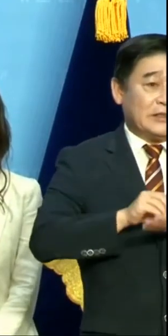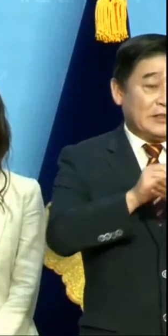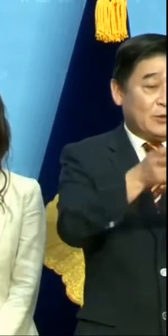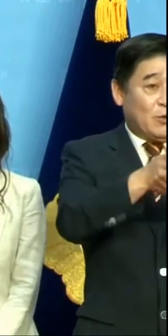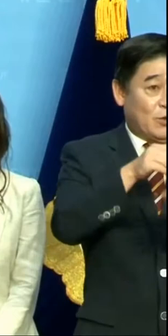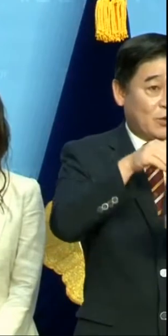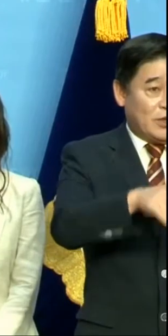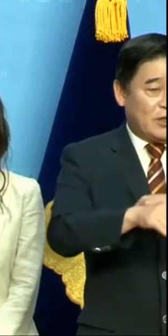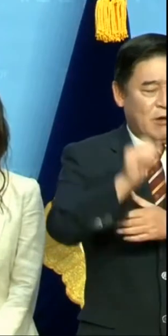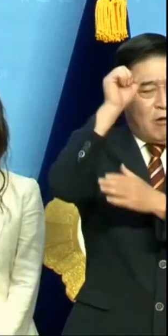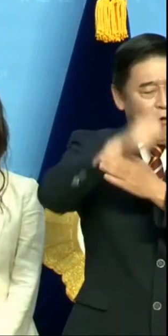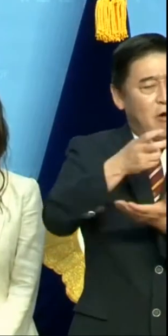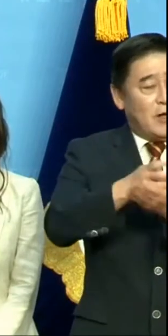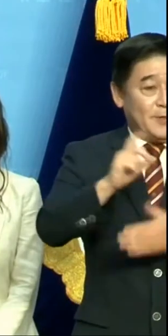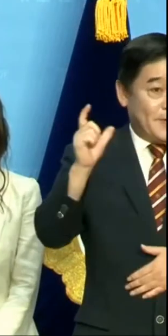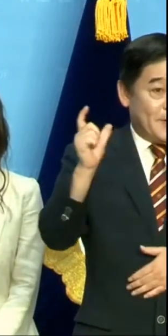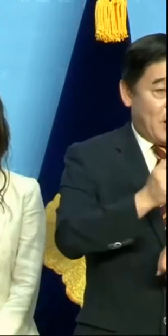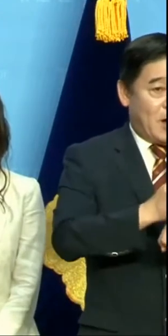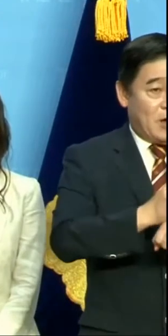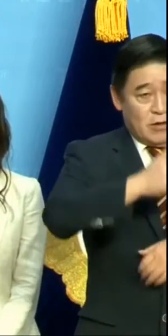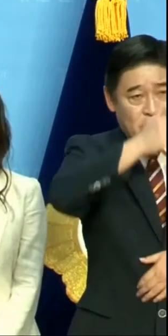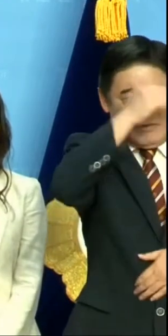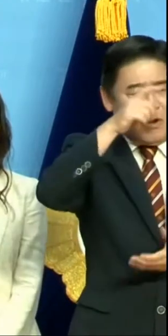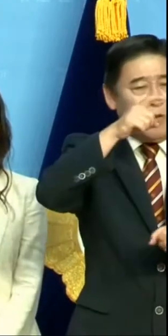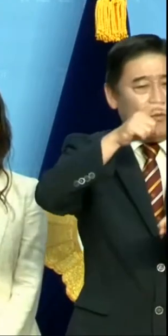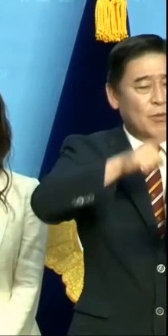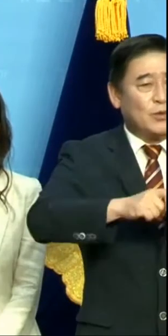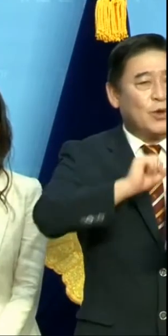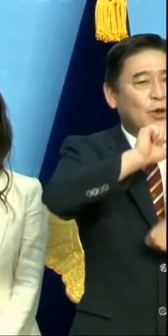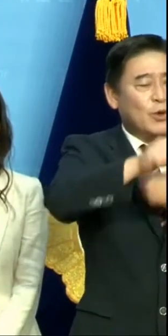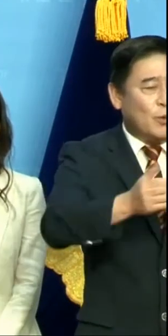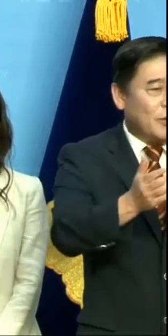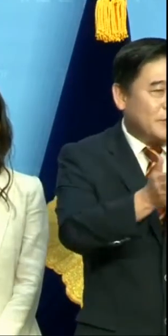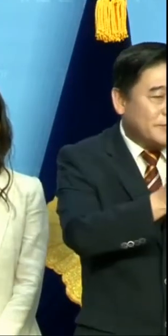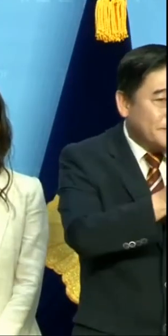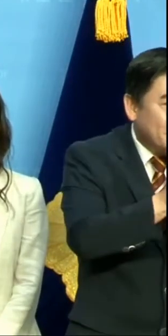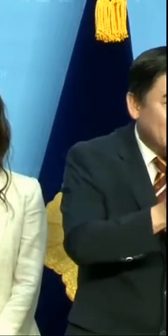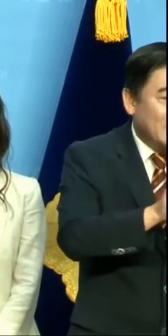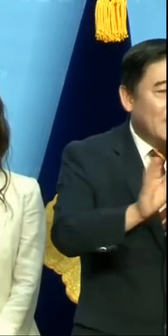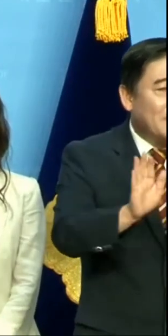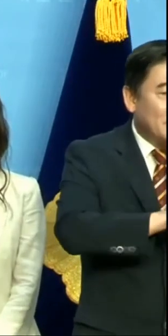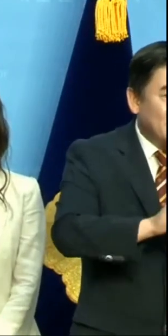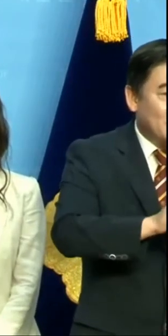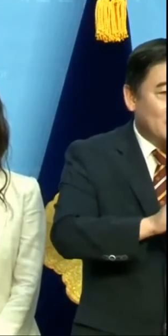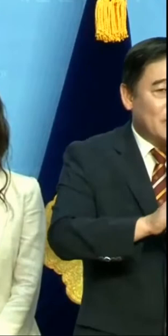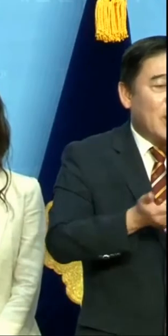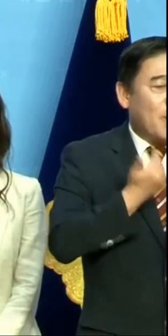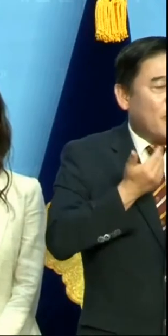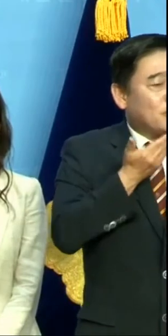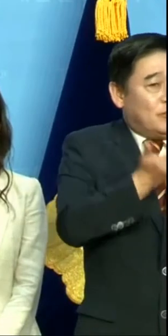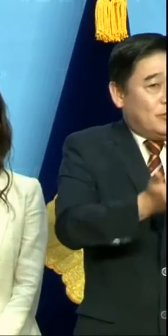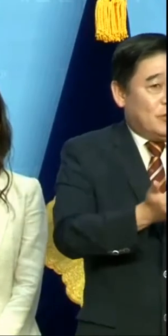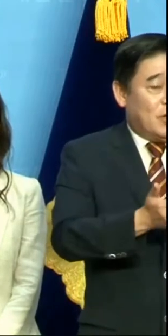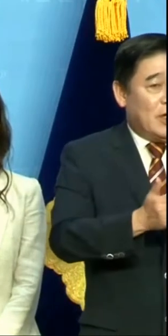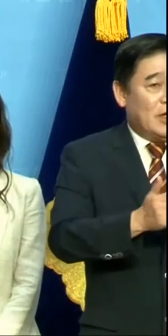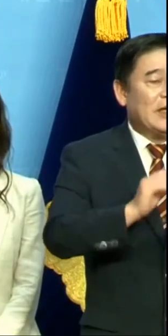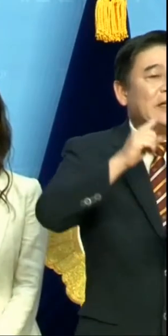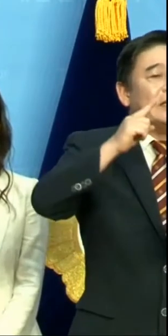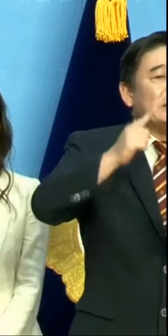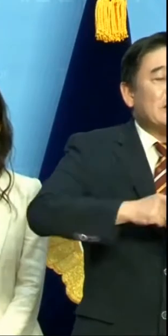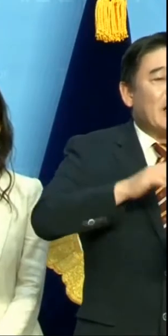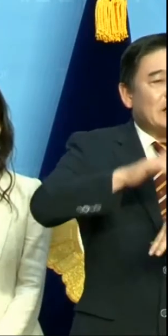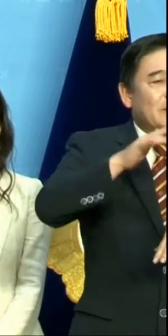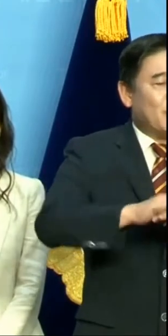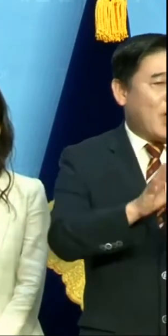강아 관람을 목적으로 동물을 만지고 먹이를 주는 행위와 동물에게 생태적 습성과 관련